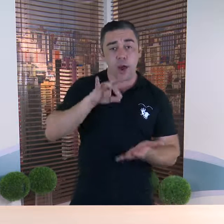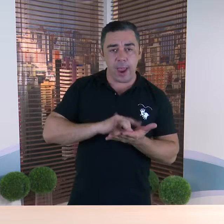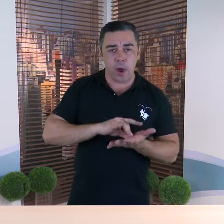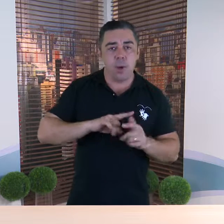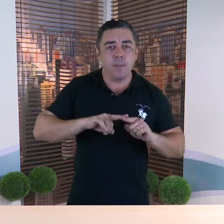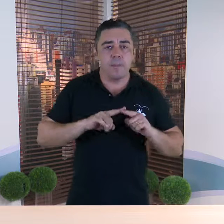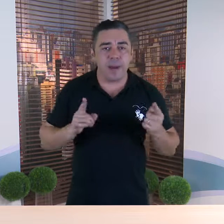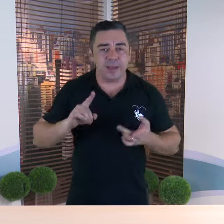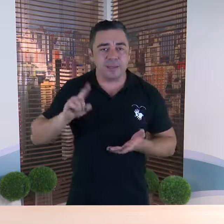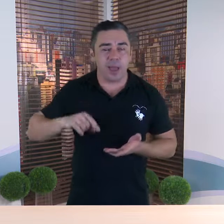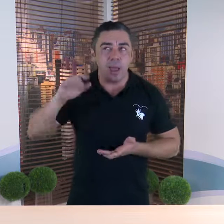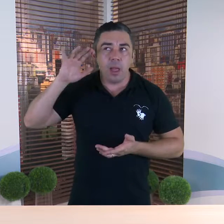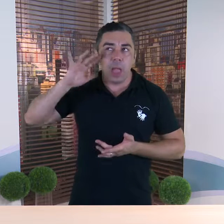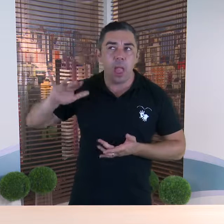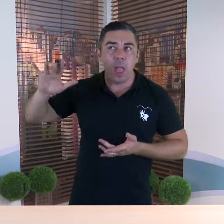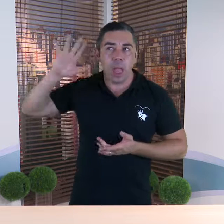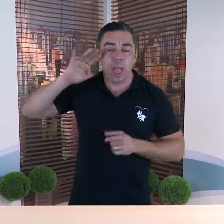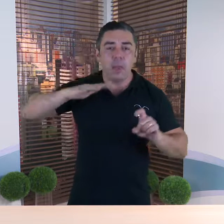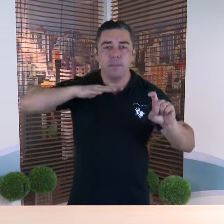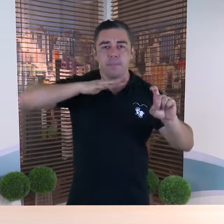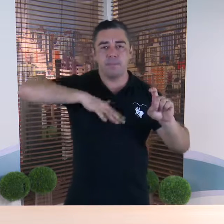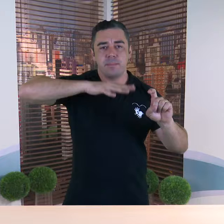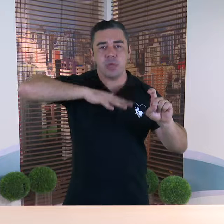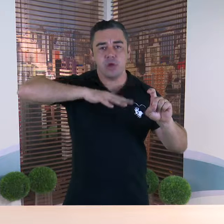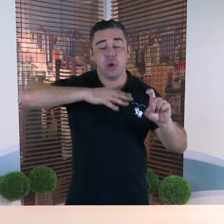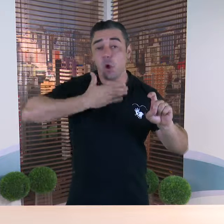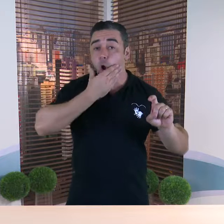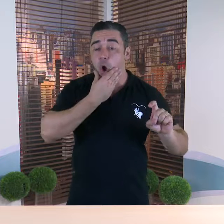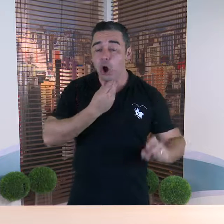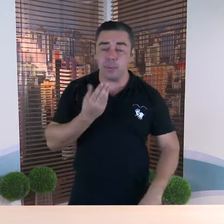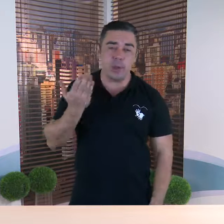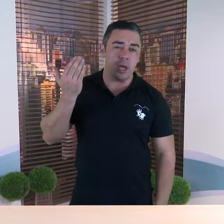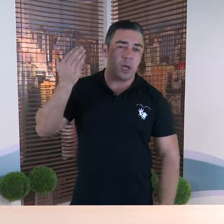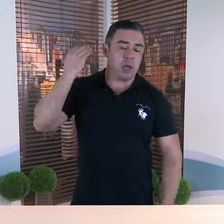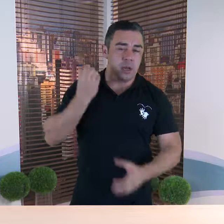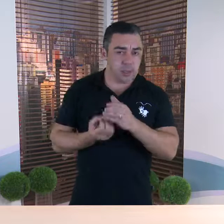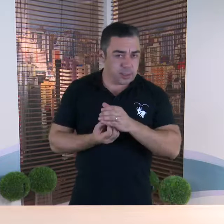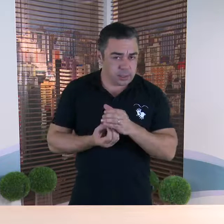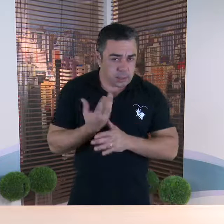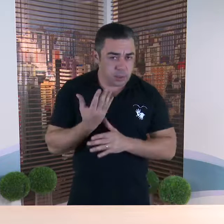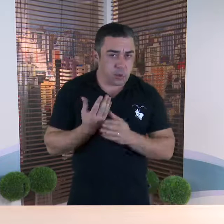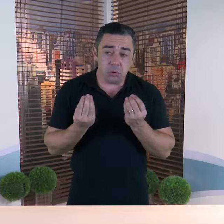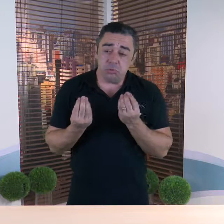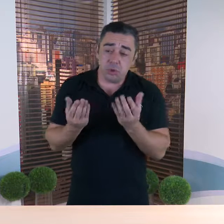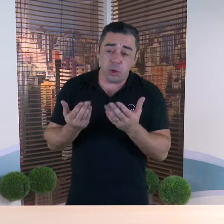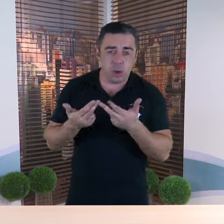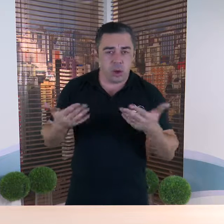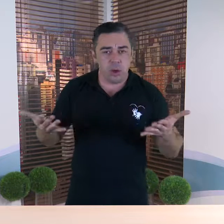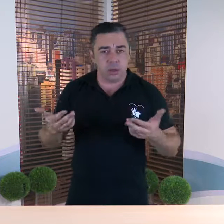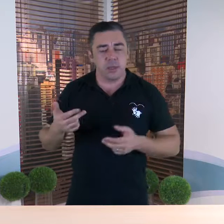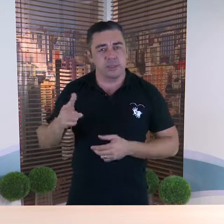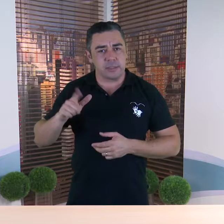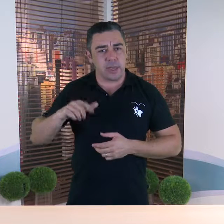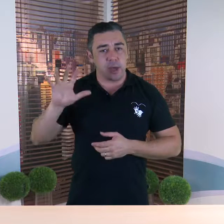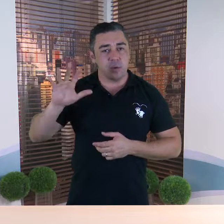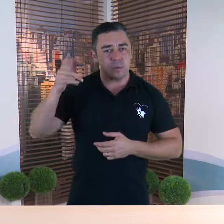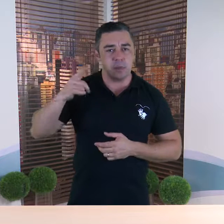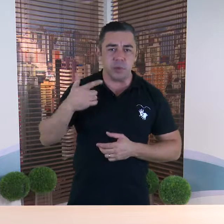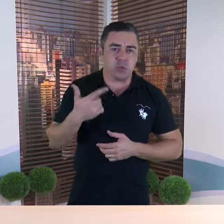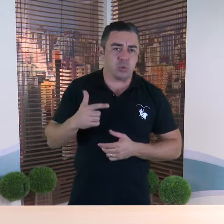mesmo reais, mas representações míticas que o homem primitivo teria dado às forças cósmicas para as